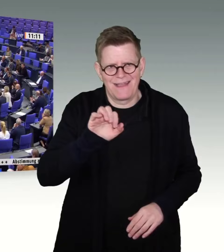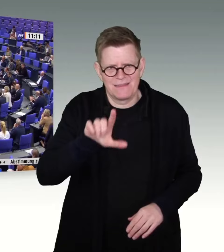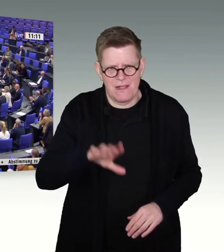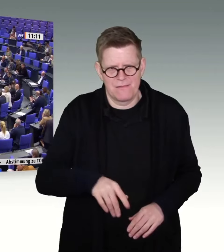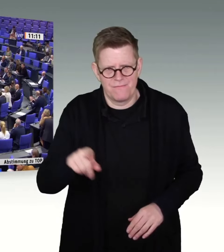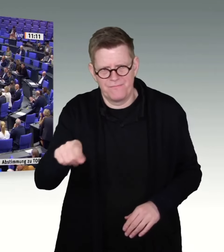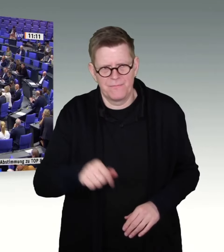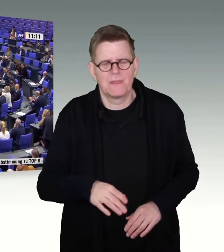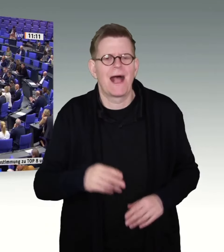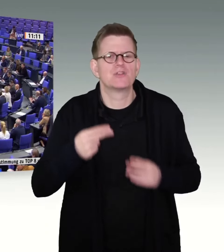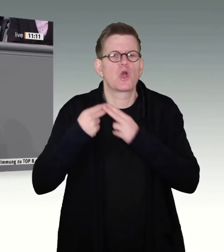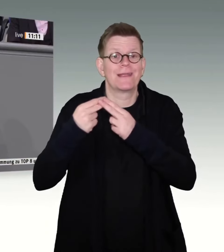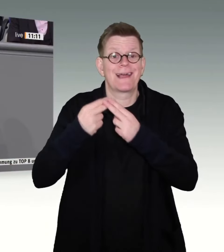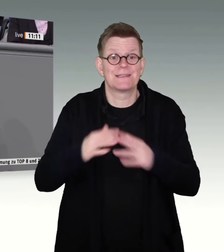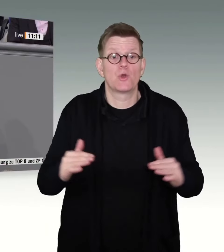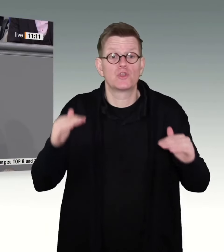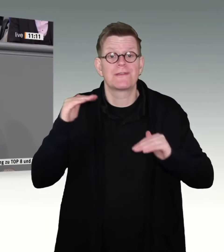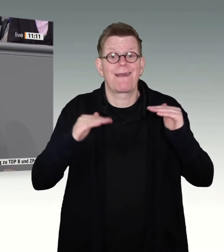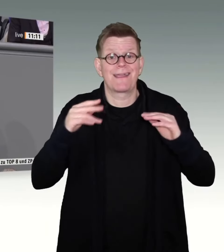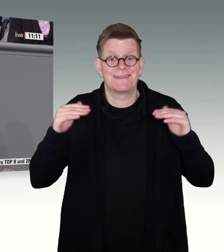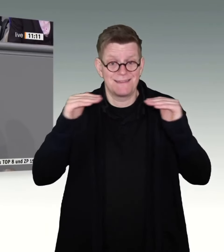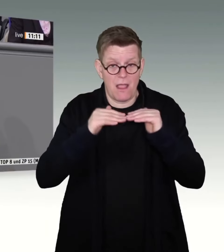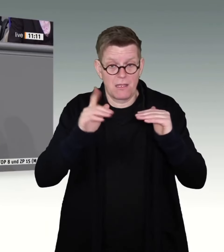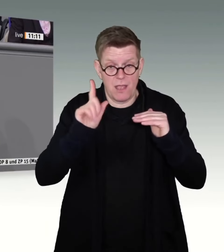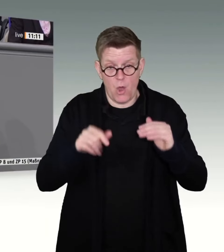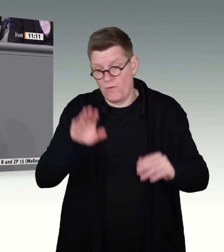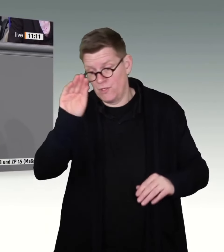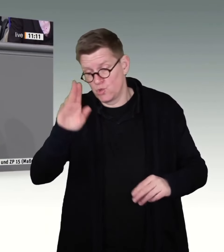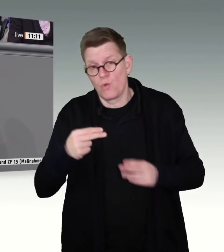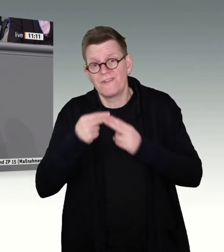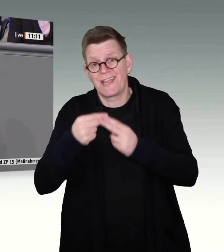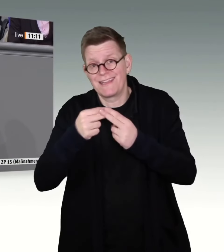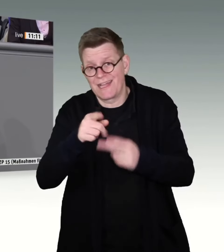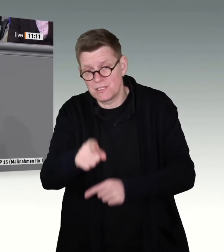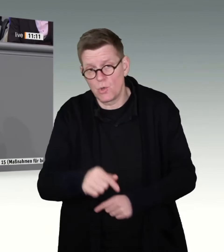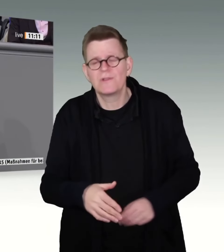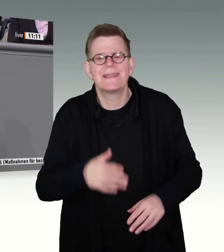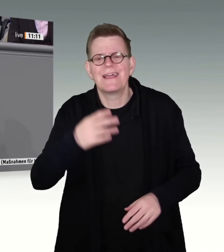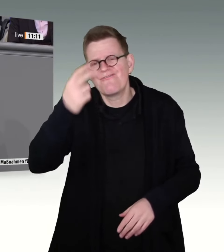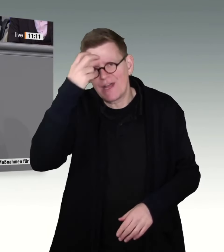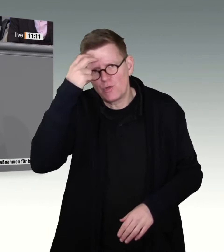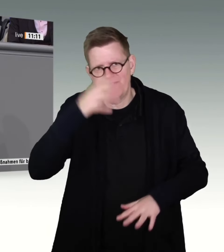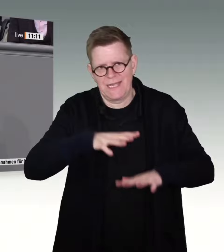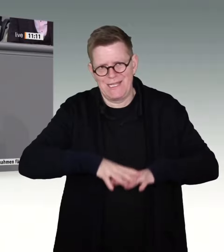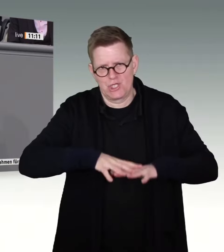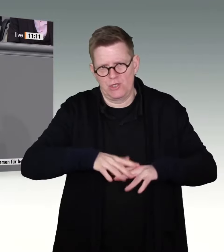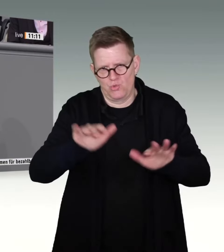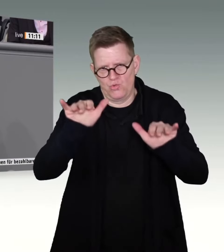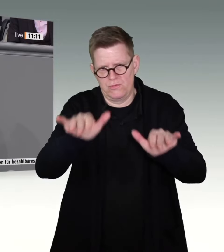Also, Generationsgerechtigkeit bedeutet für mich eben der kommenden Generation auch, vernünftige Infrastruktur zu hinterlassen.